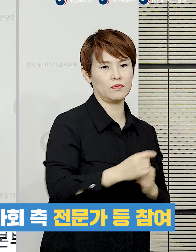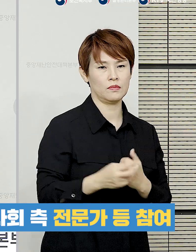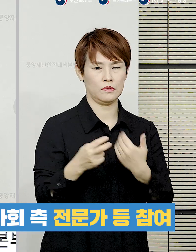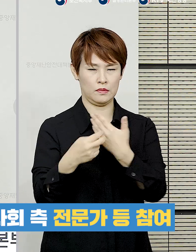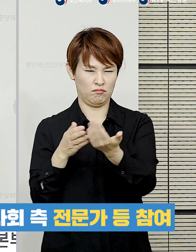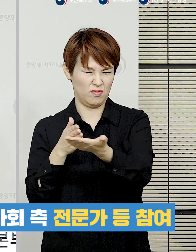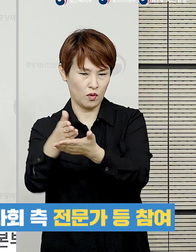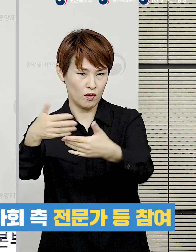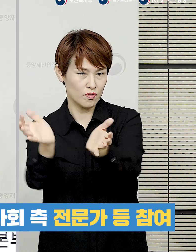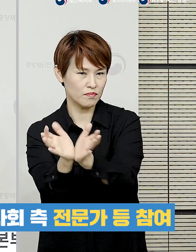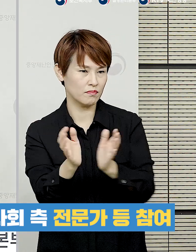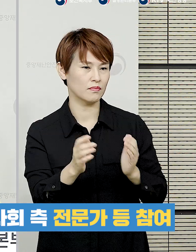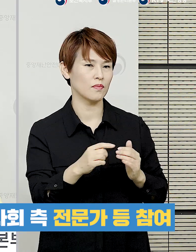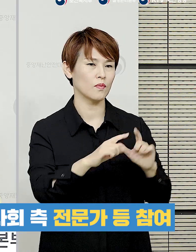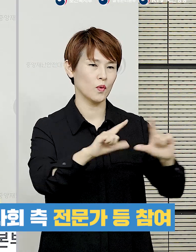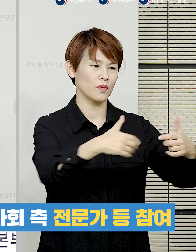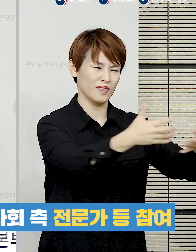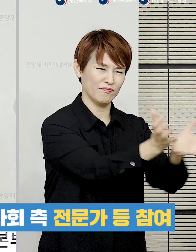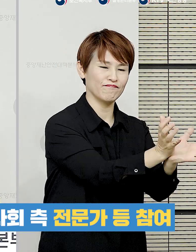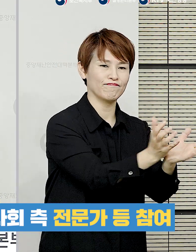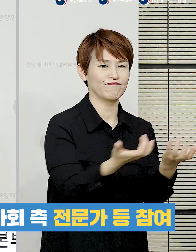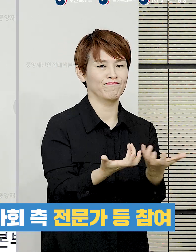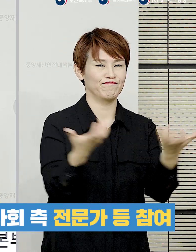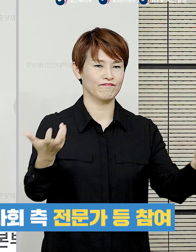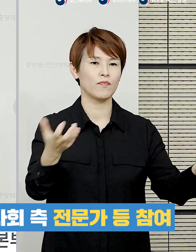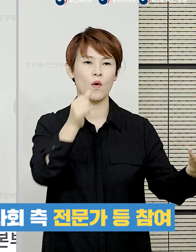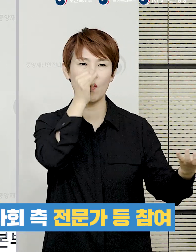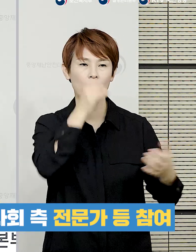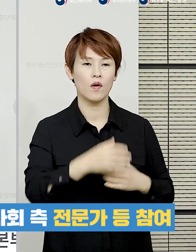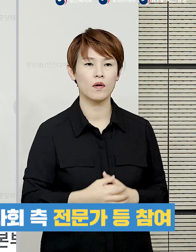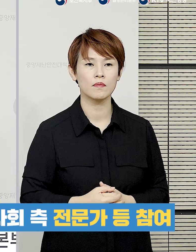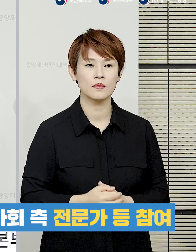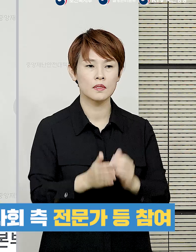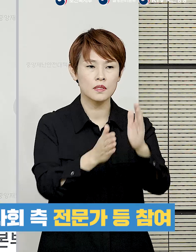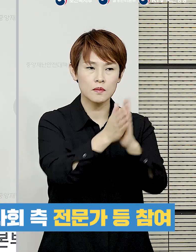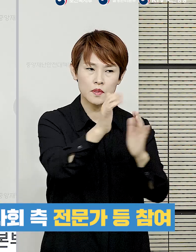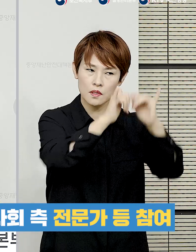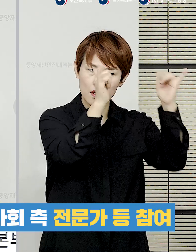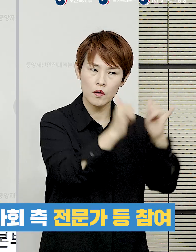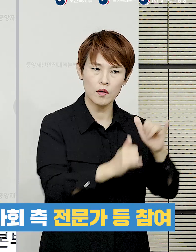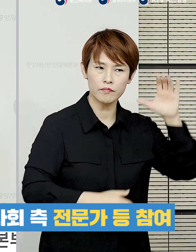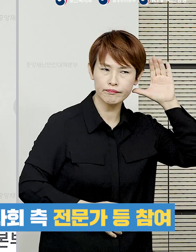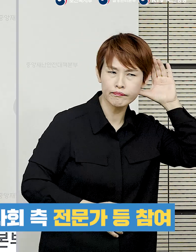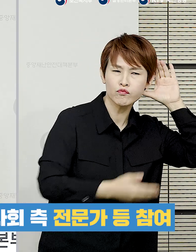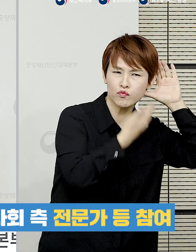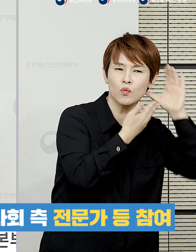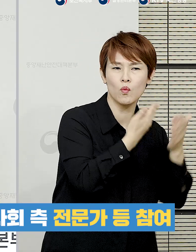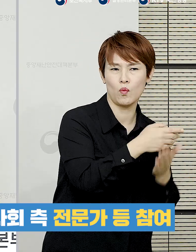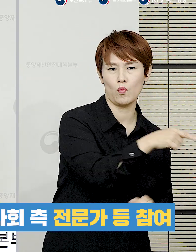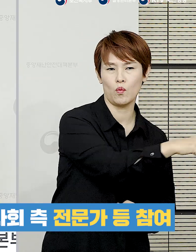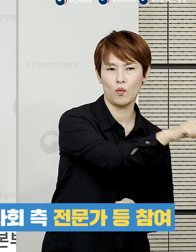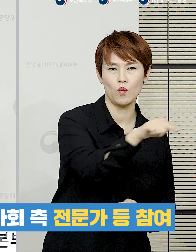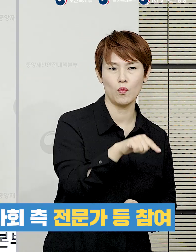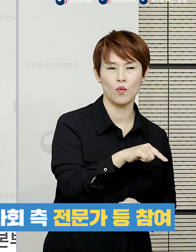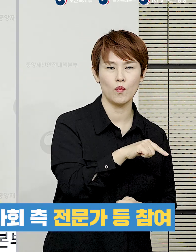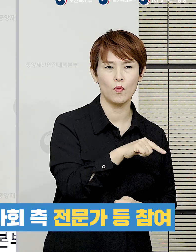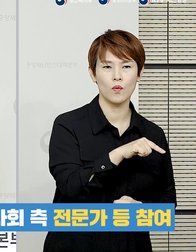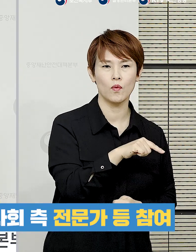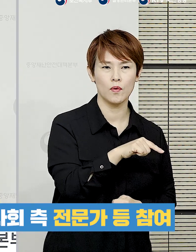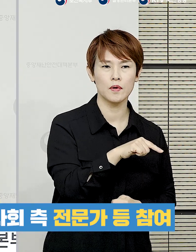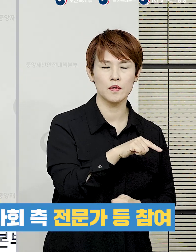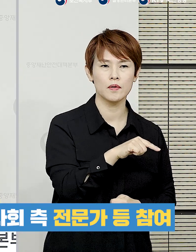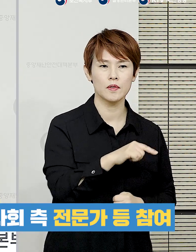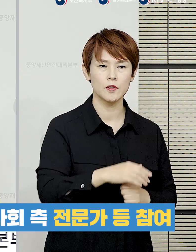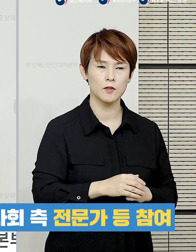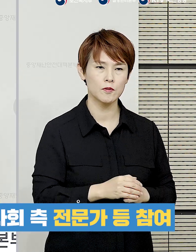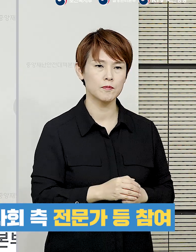따라서 인문경제학적인 어떤 그런 지식들과 함께 또한 시민사회 쪽의 의견들도 중요하다고 보고 있어서 그런 분들에 있어서의 좀